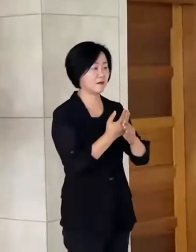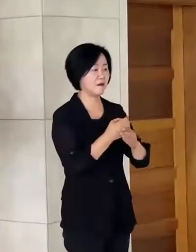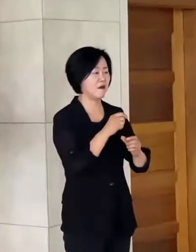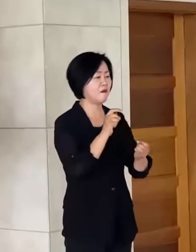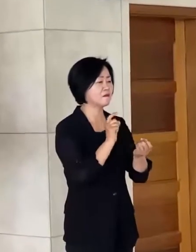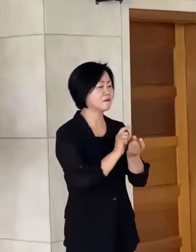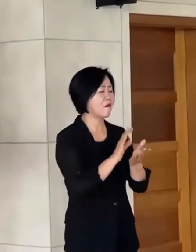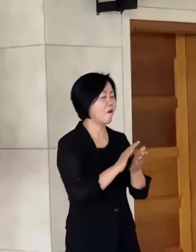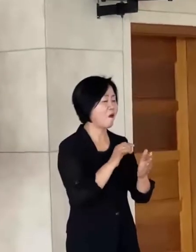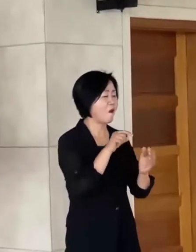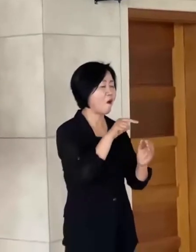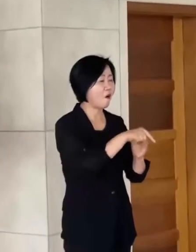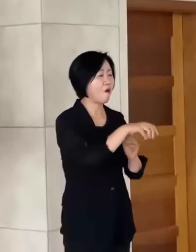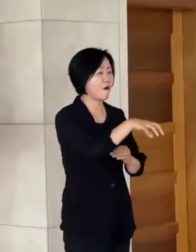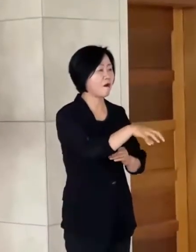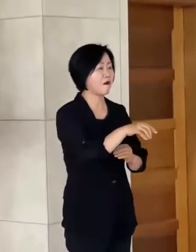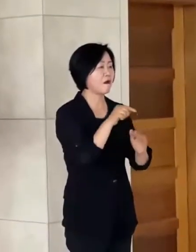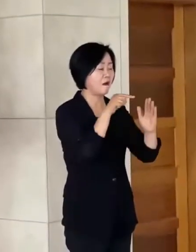기억이 나는데